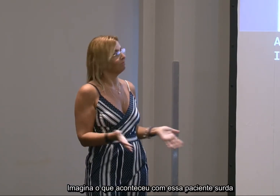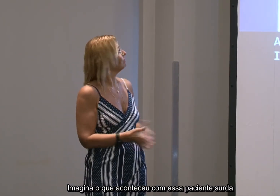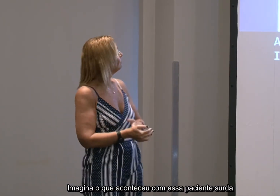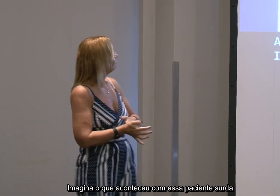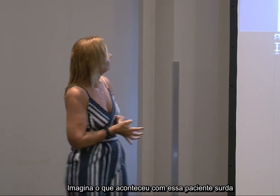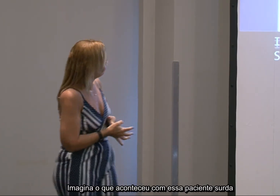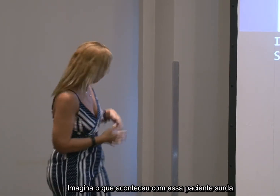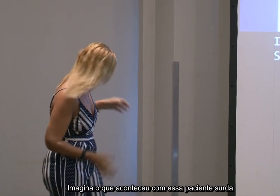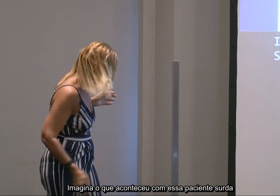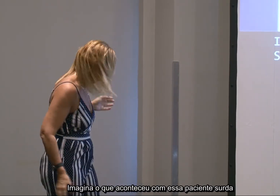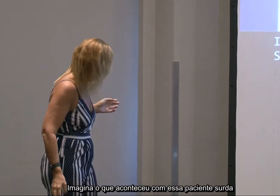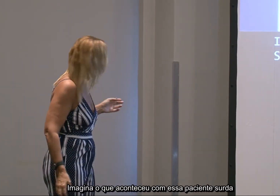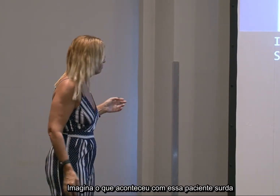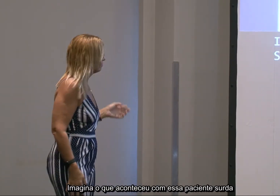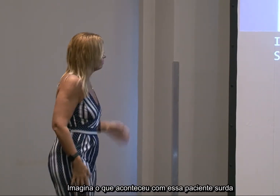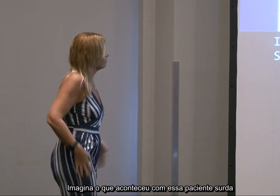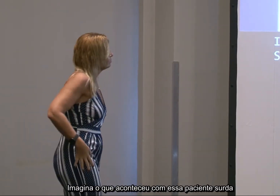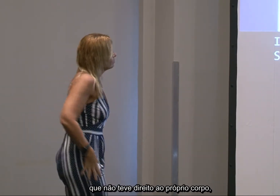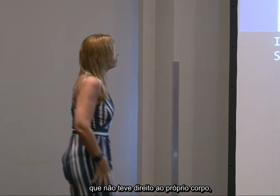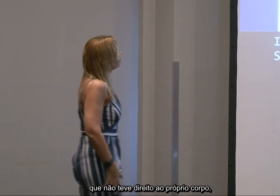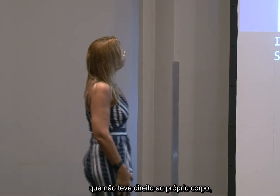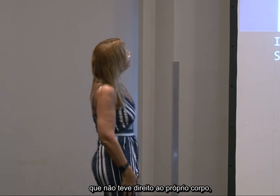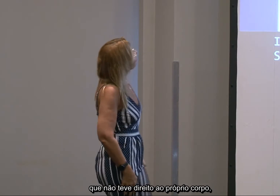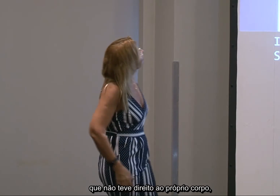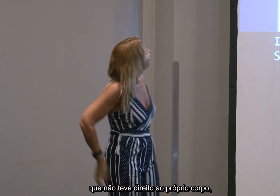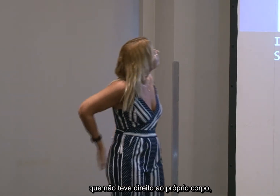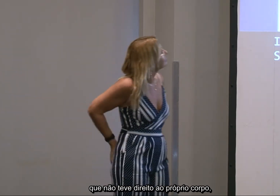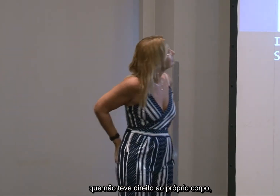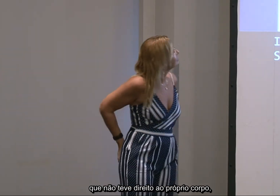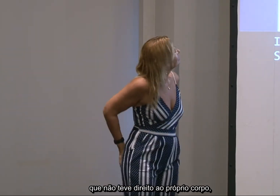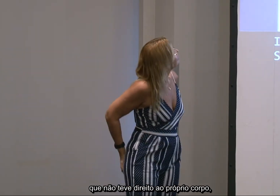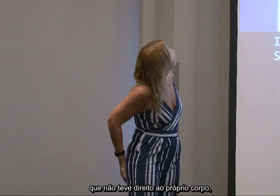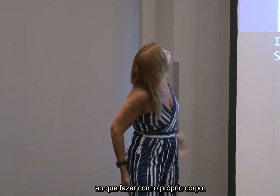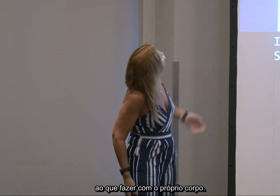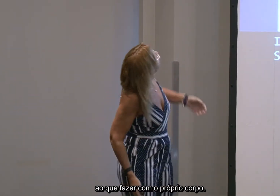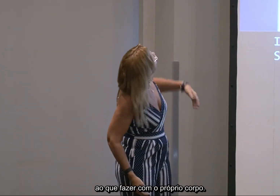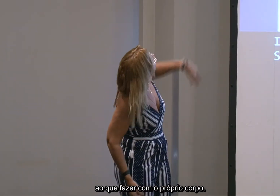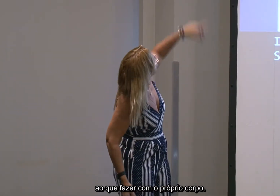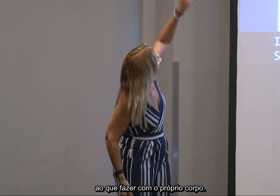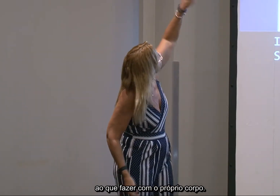aconteceu com essa pessoa, com essa paciente surda que não teve direito ao próprio corpo, ao que fazer com o próprio corpo.